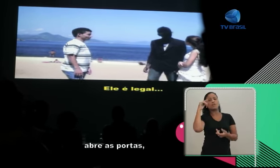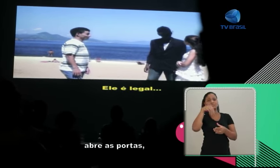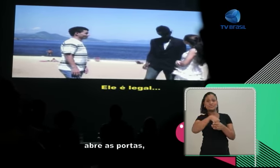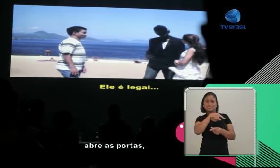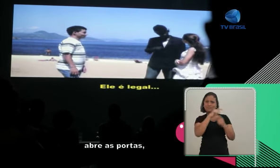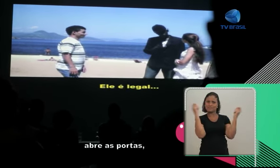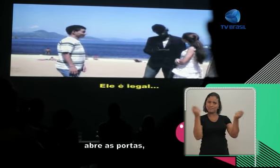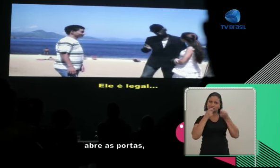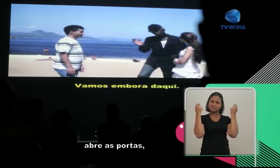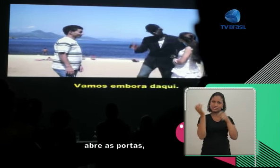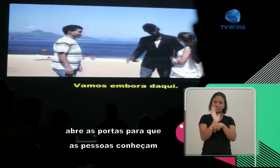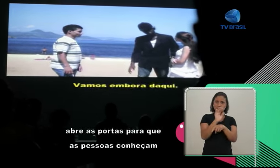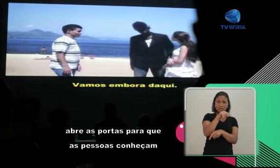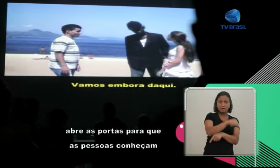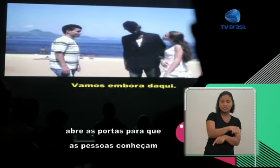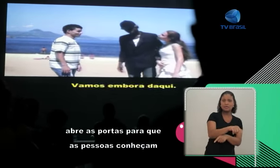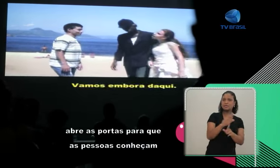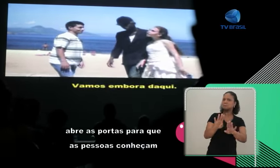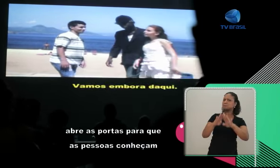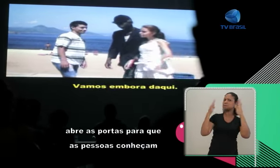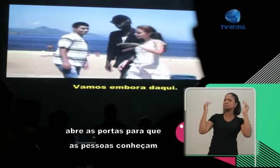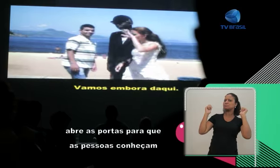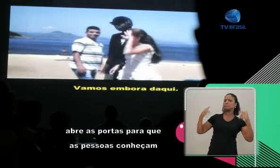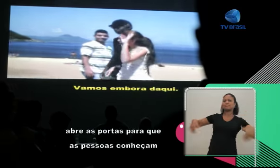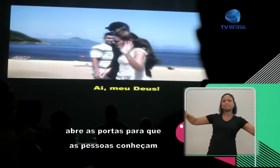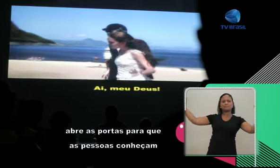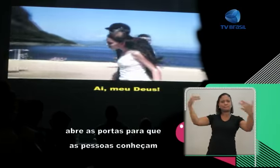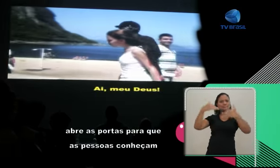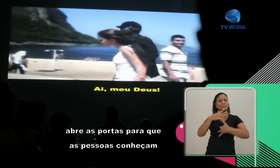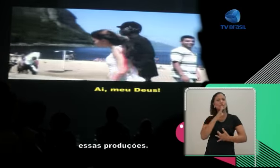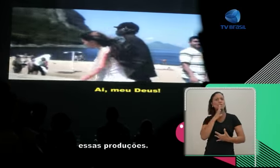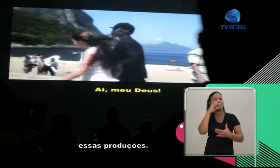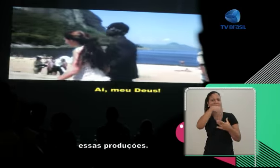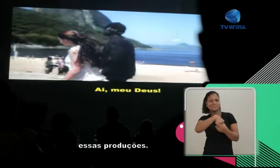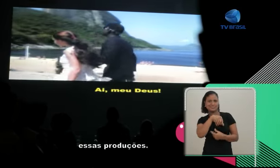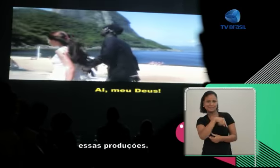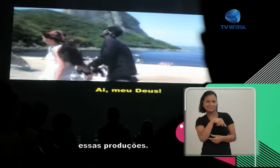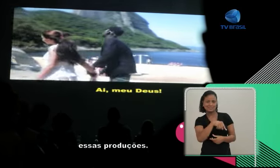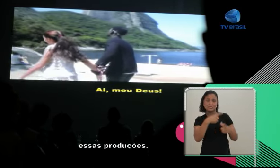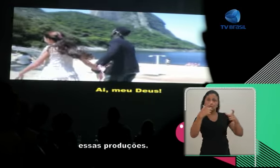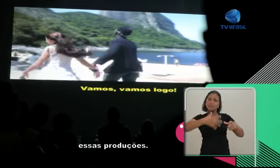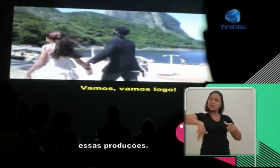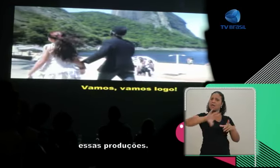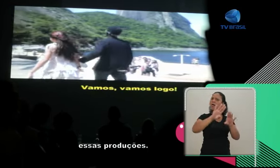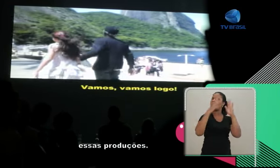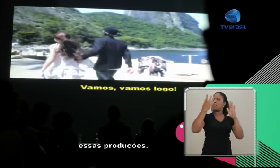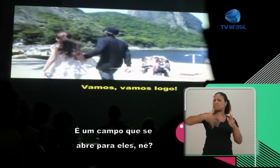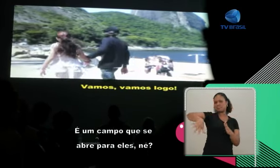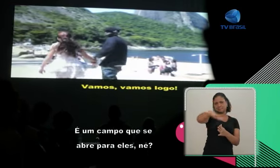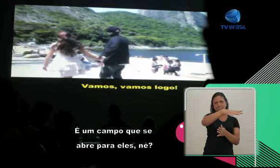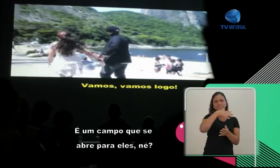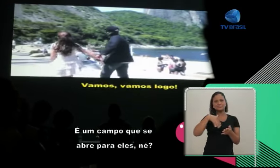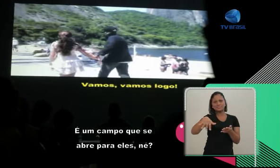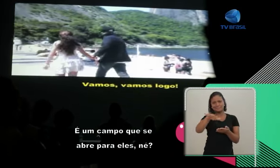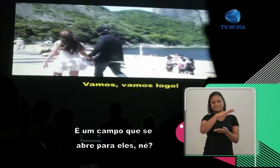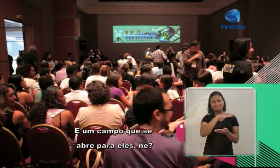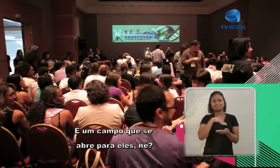abre as portas, né? Abre as portas para que as pessoas conheçam essas produções. É um campo que se abre para